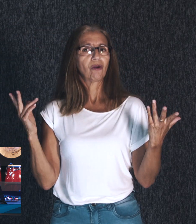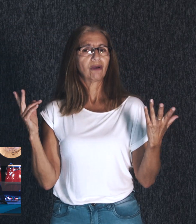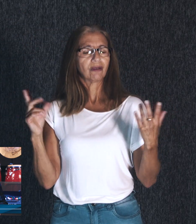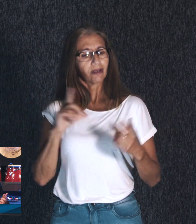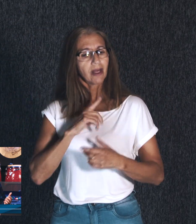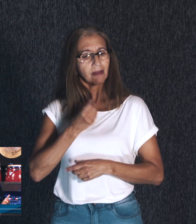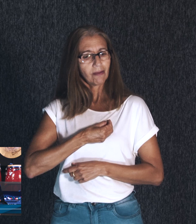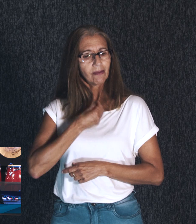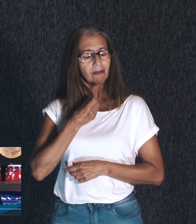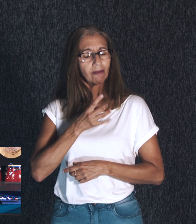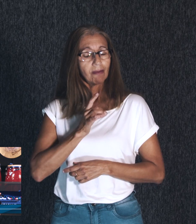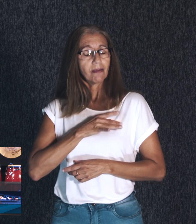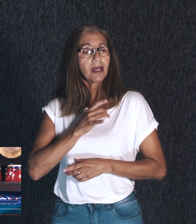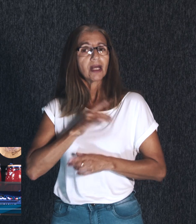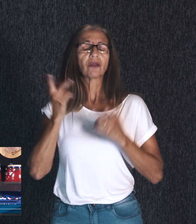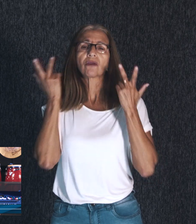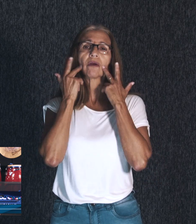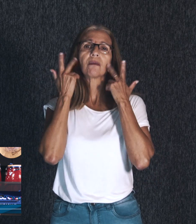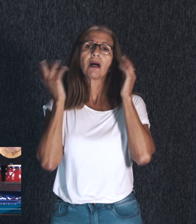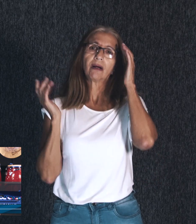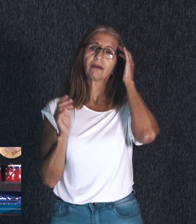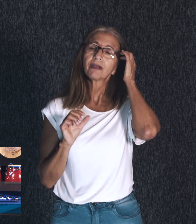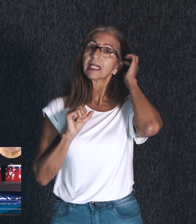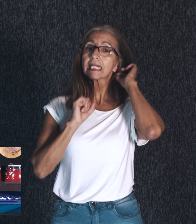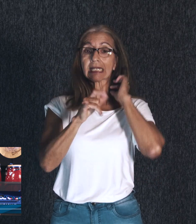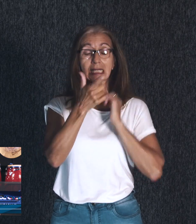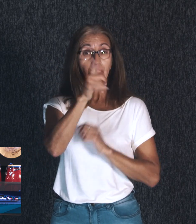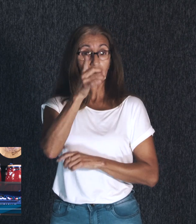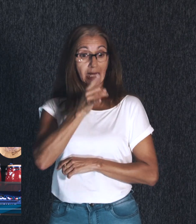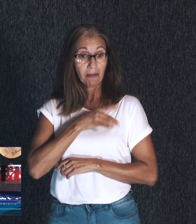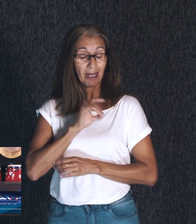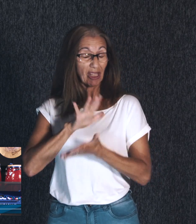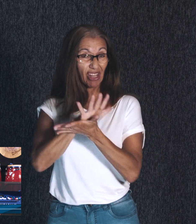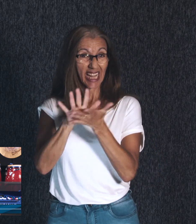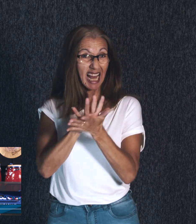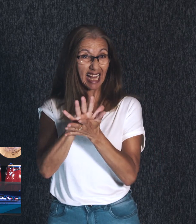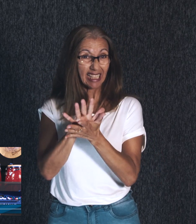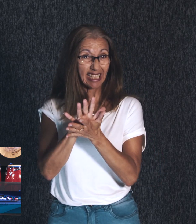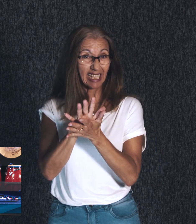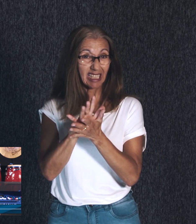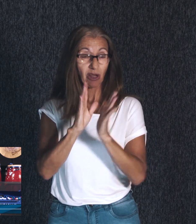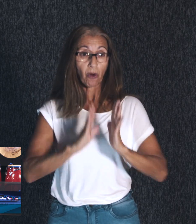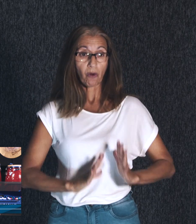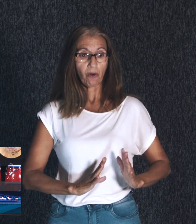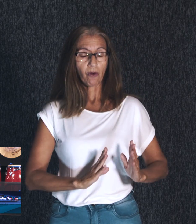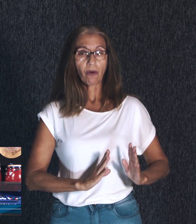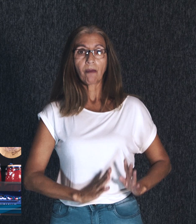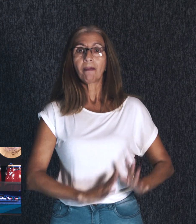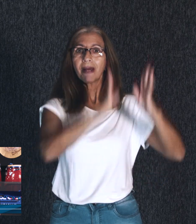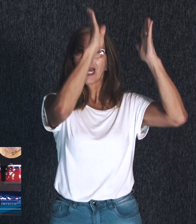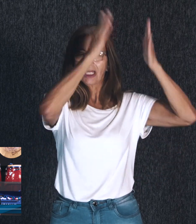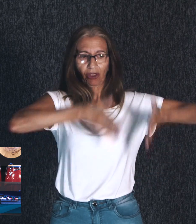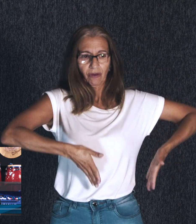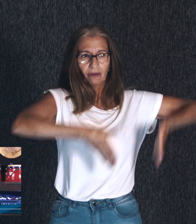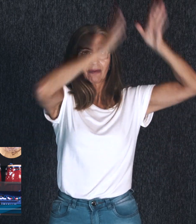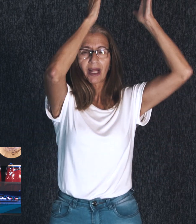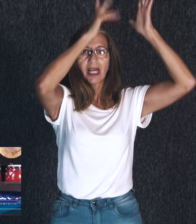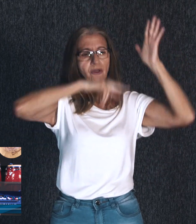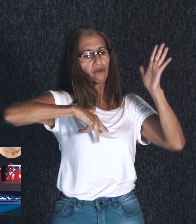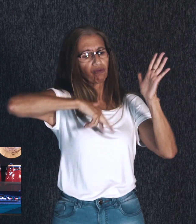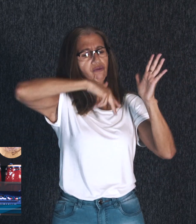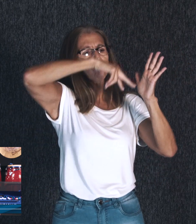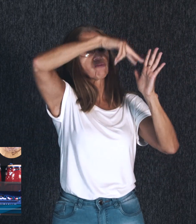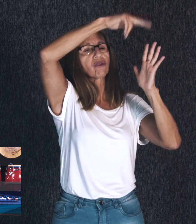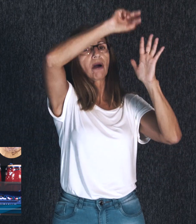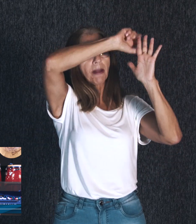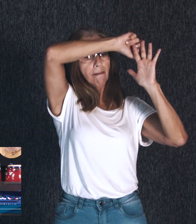20 andares sem medo algum. E morreríamos, não é verdade? Se não tivéssemos medo, nós não